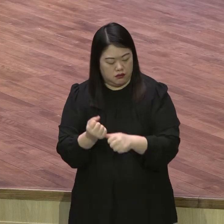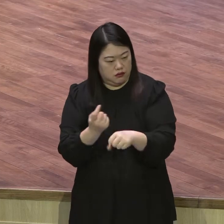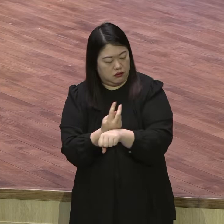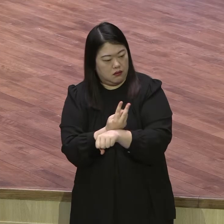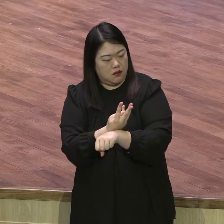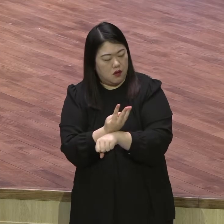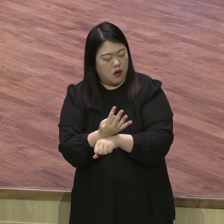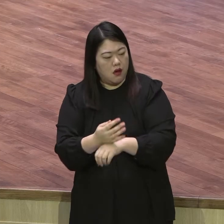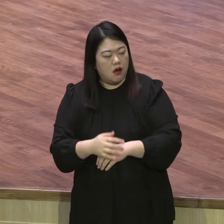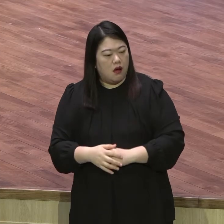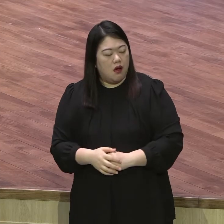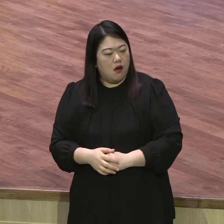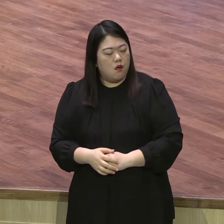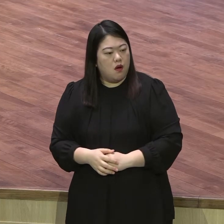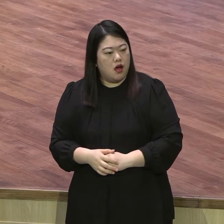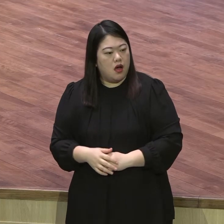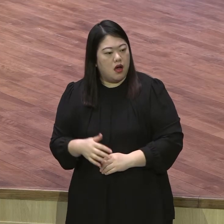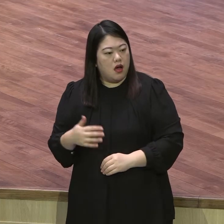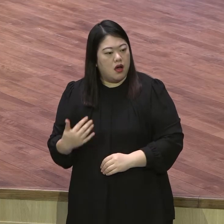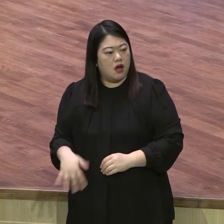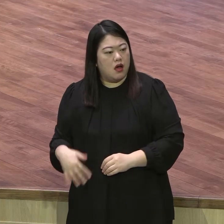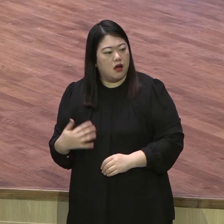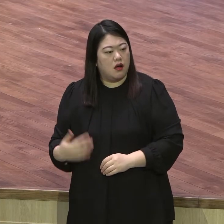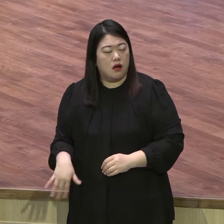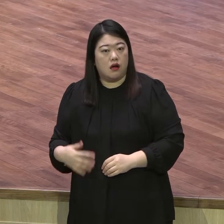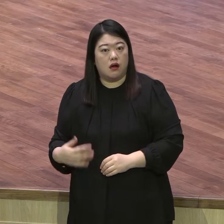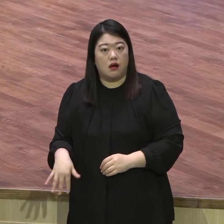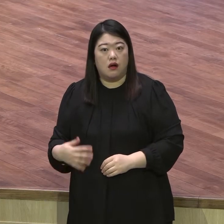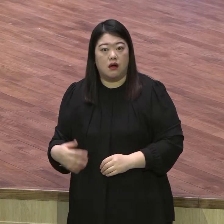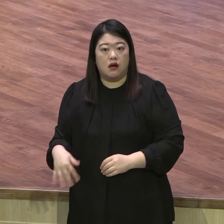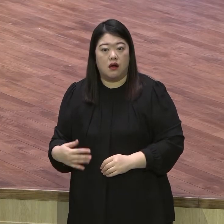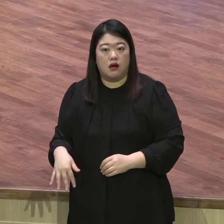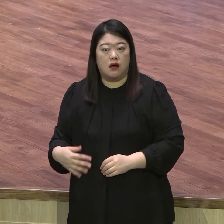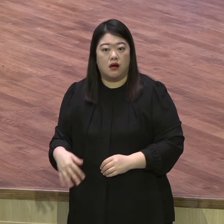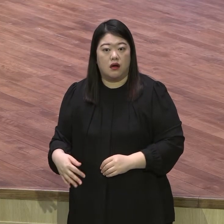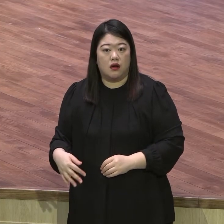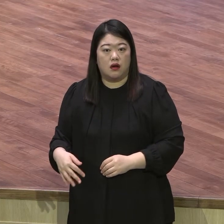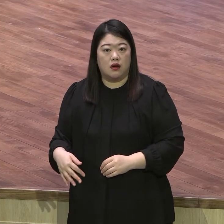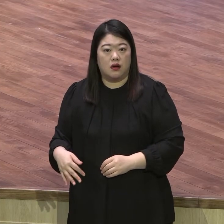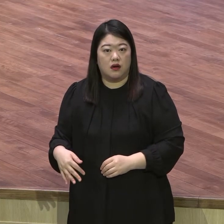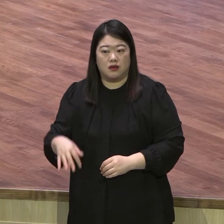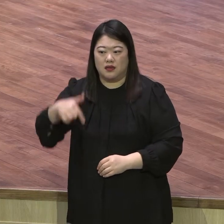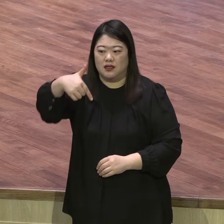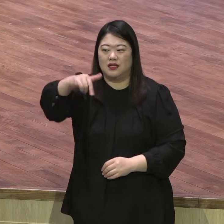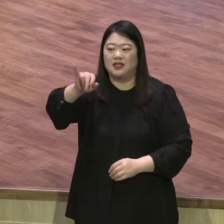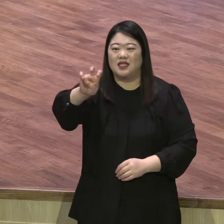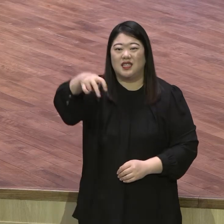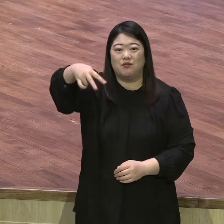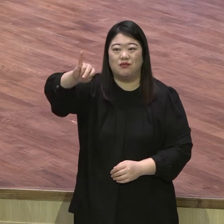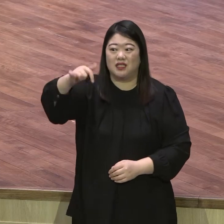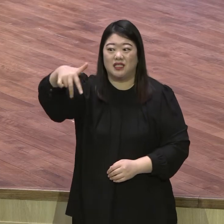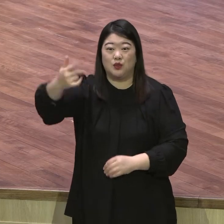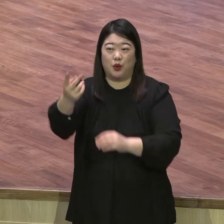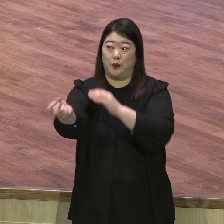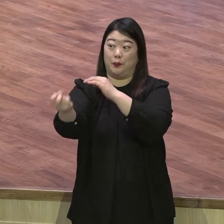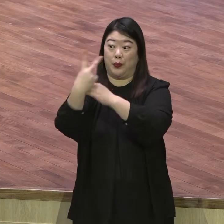그렇게 밤에 기도하고 왔는데요. 김신조가 내려왔을 때 그때 철도보초를 썼어요. 철도보초.